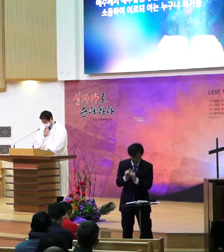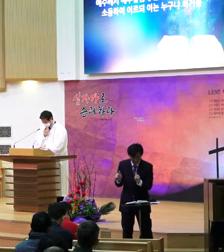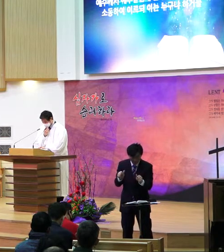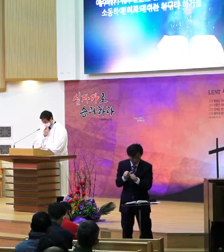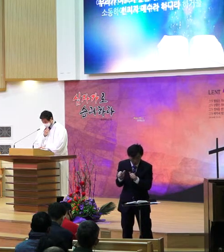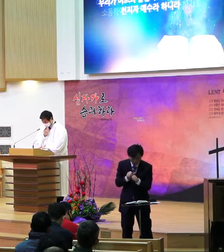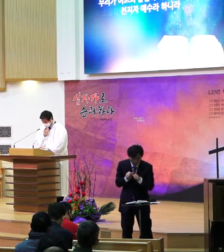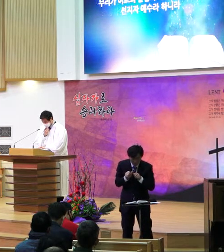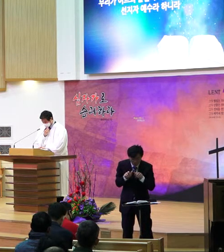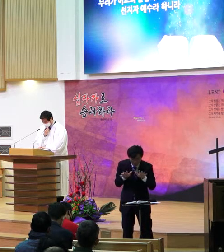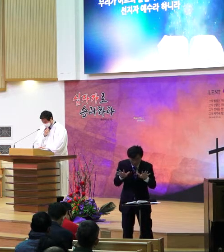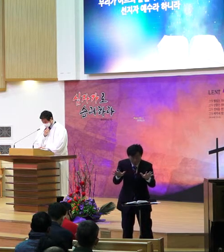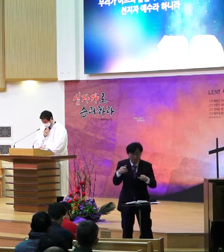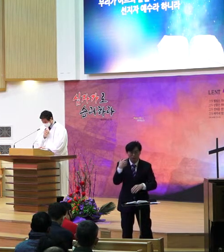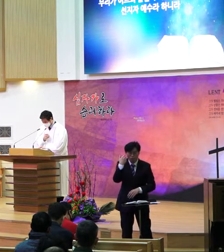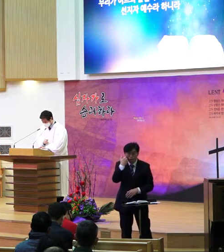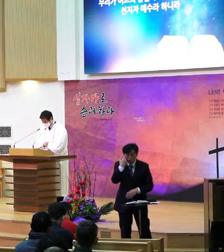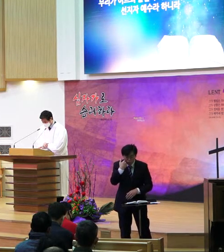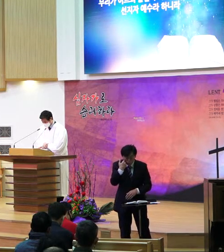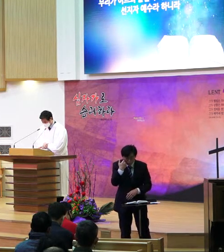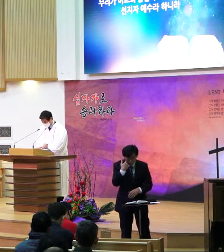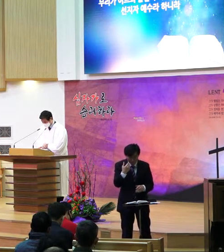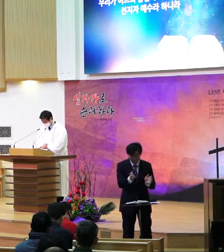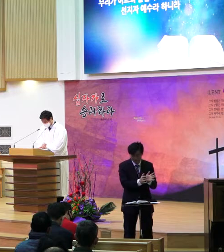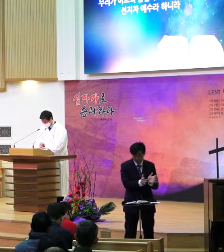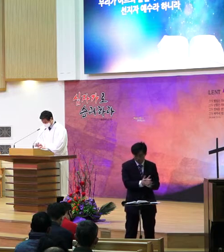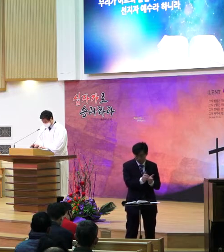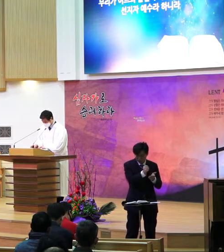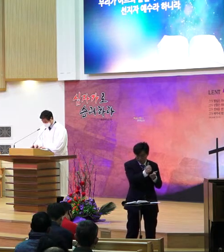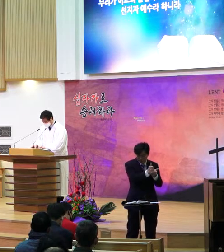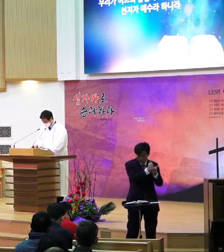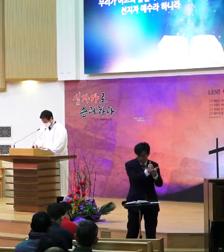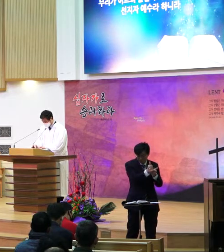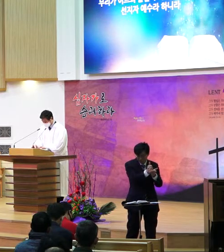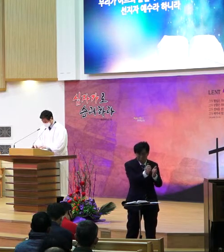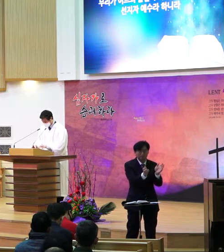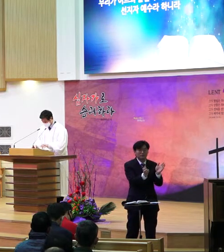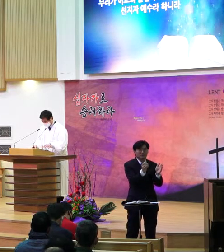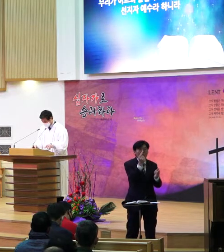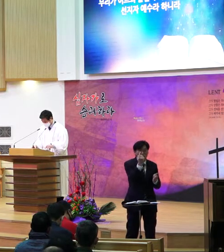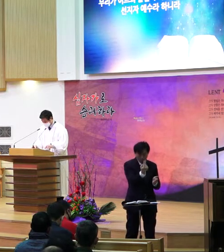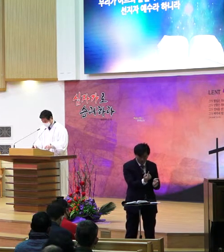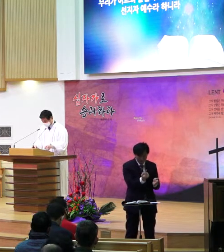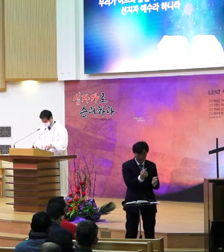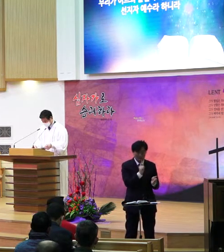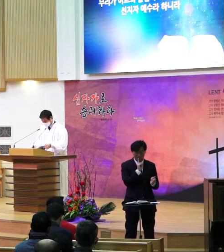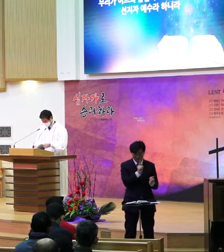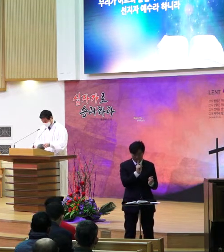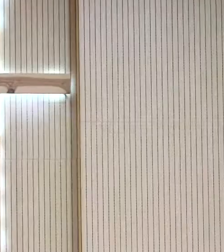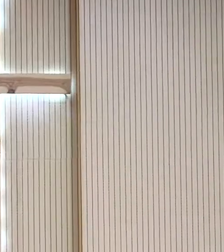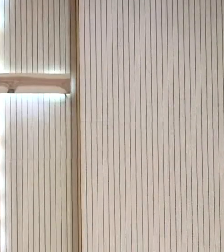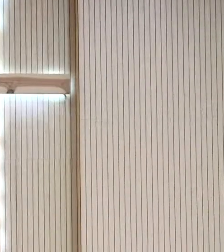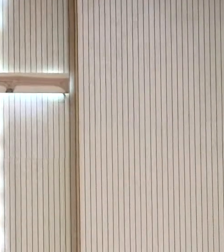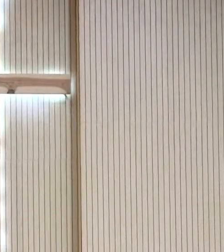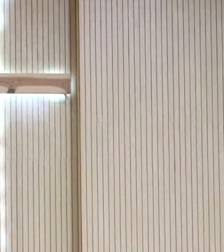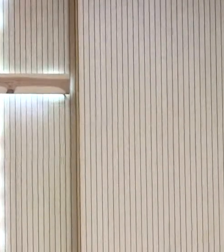하거늘 무리가 이르되 갈릴리 나사렛에서 나온 선지자 예수라 하니라.